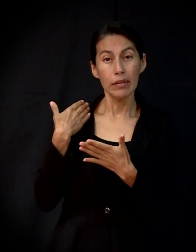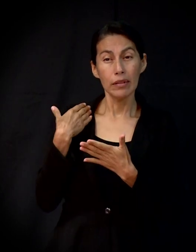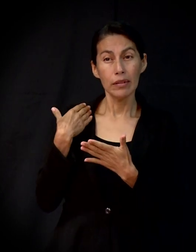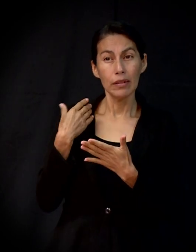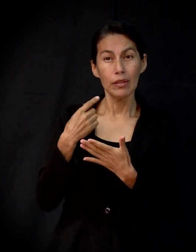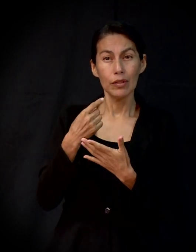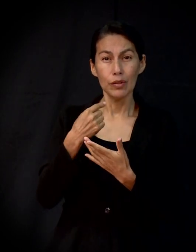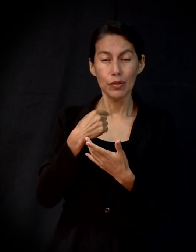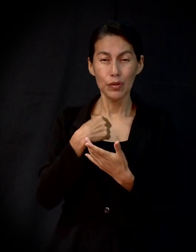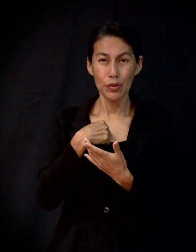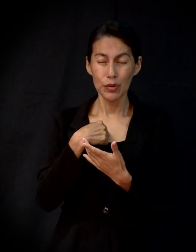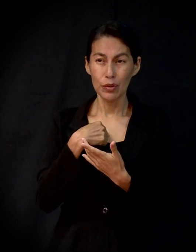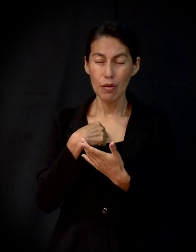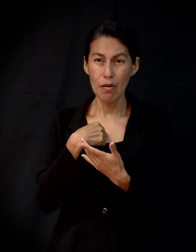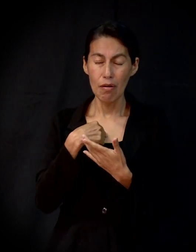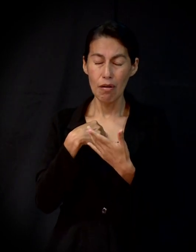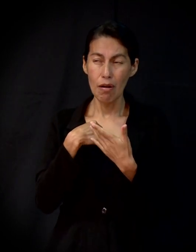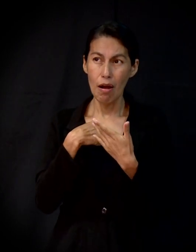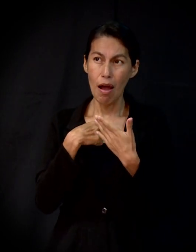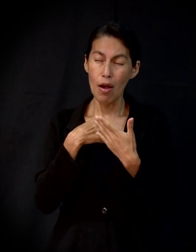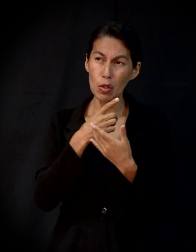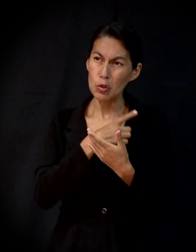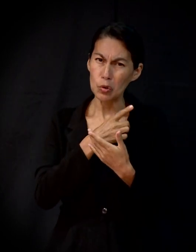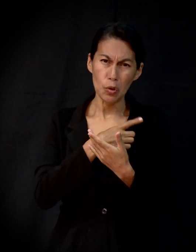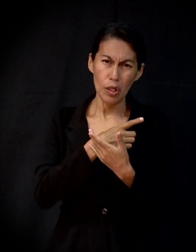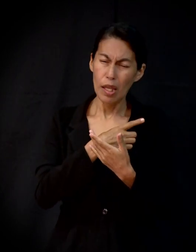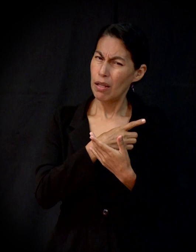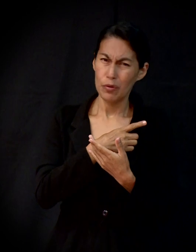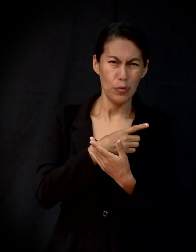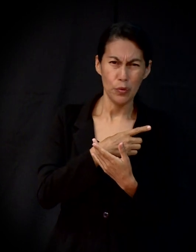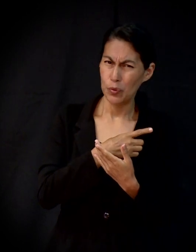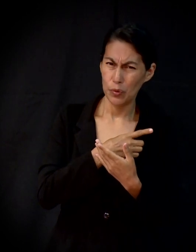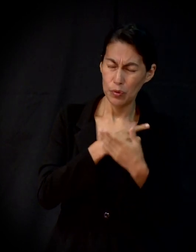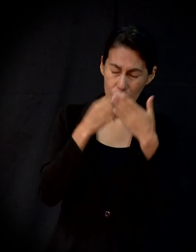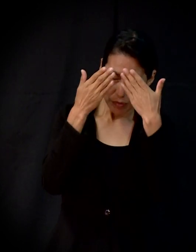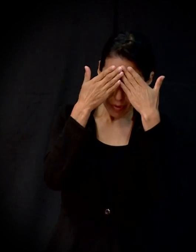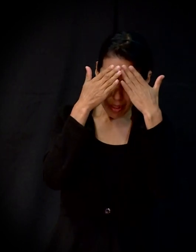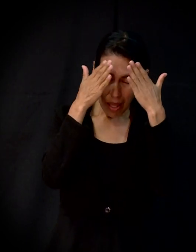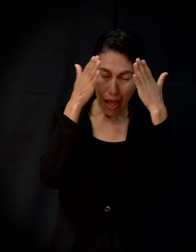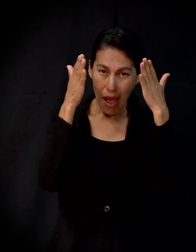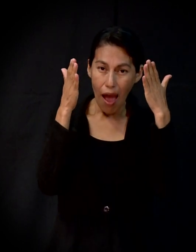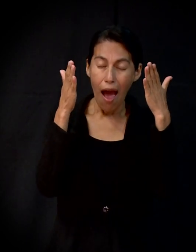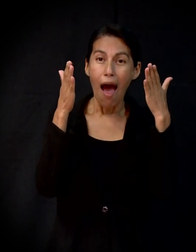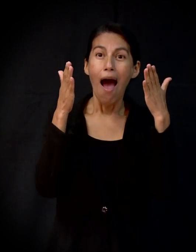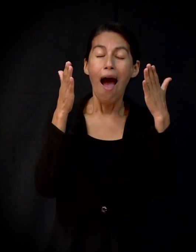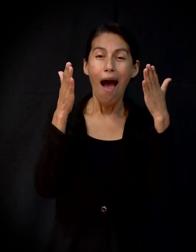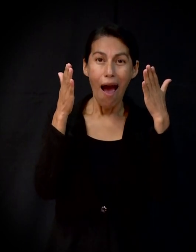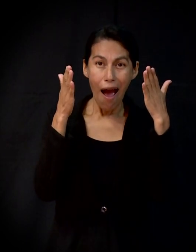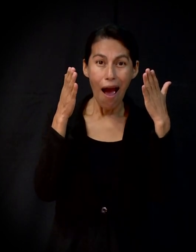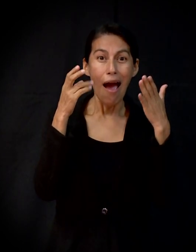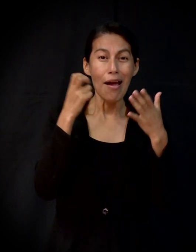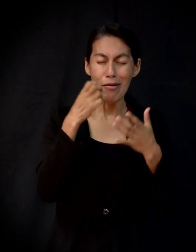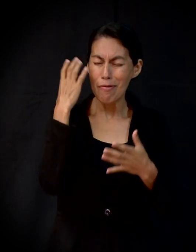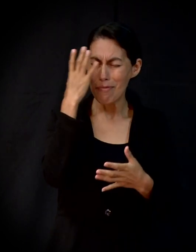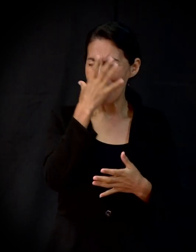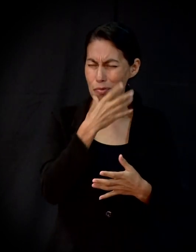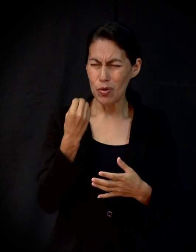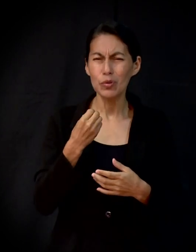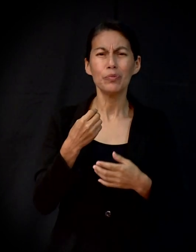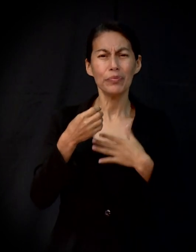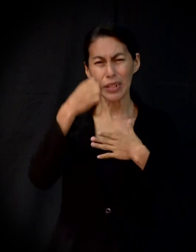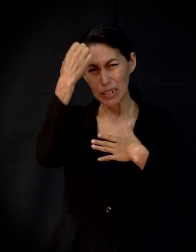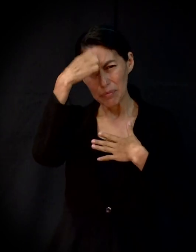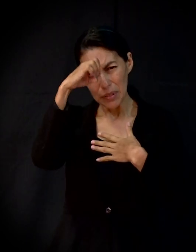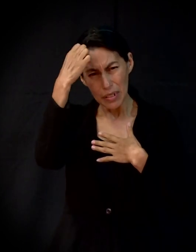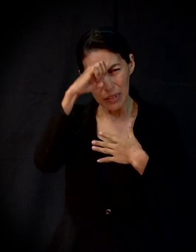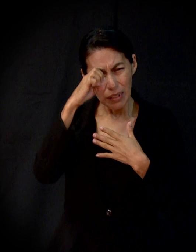no estaba sola y que podía comunicarme con Dios a través de la oración. He tenido muchas experiencias a través